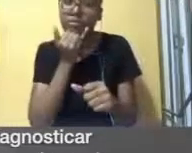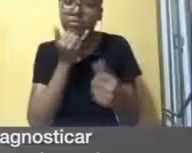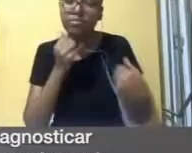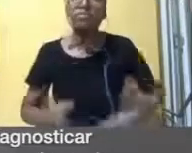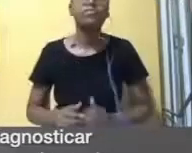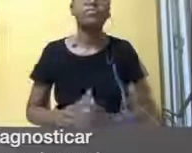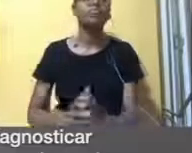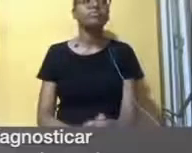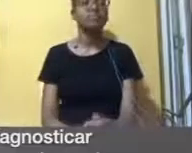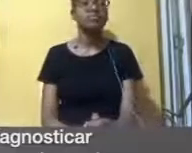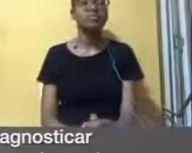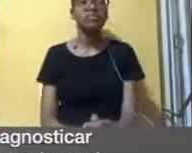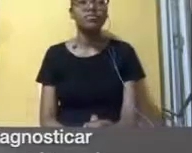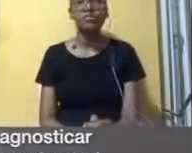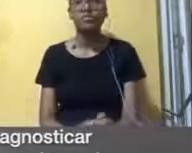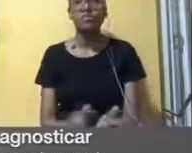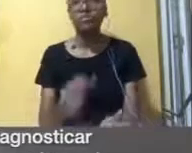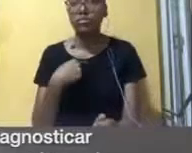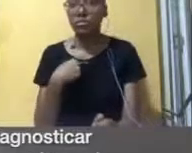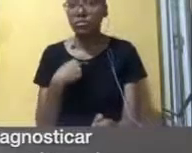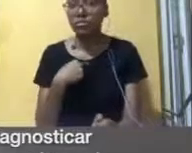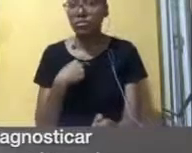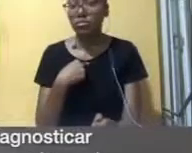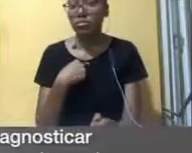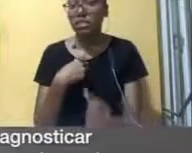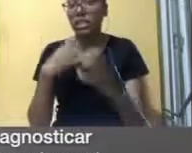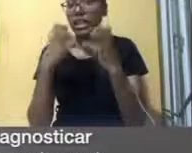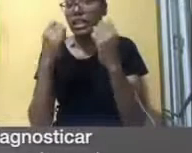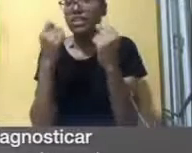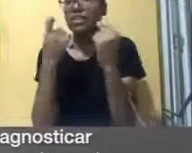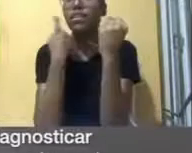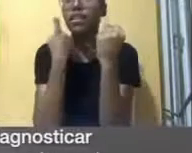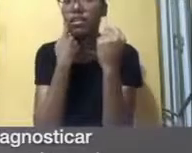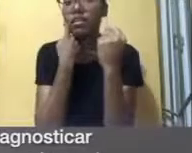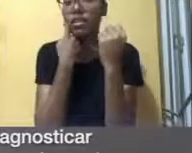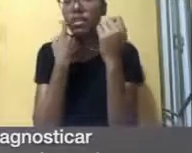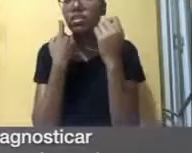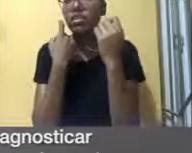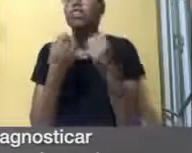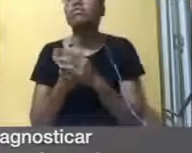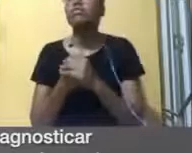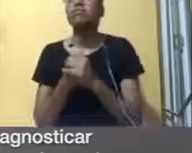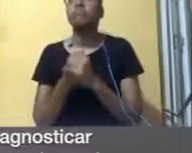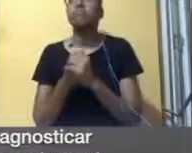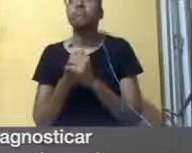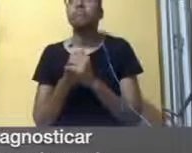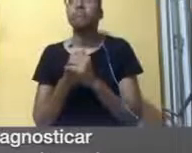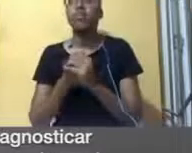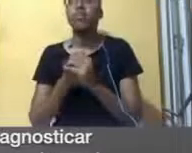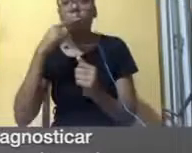seña, bueno, parece que yo tenía un problema agresivo. Yo escucho mucho eso, las personas oyentes, esa